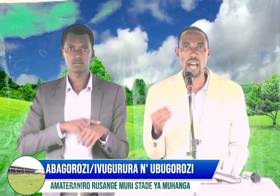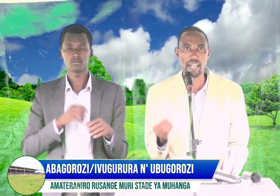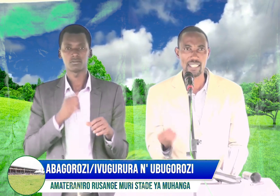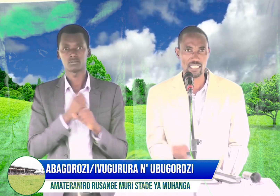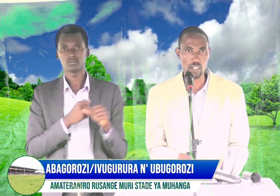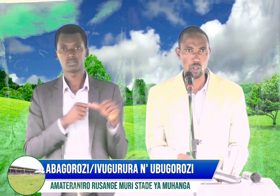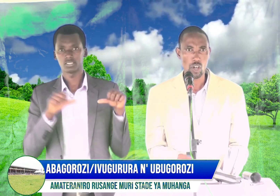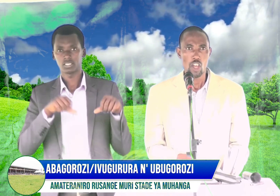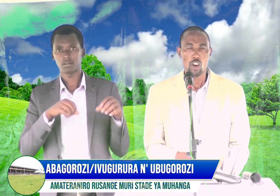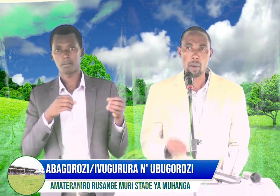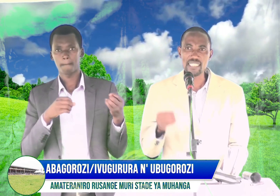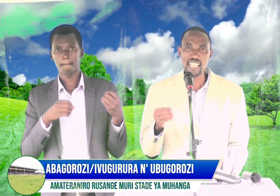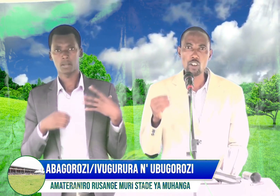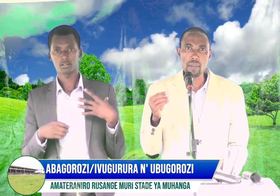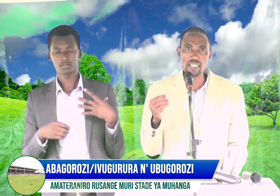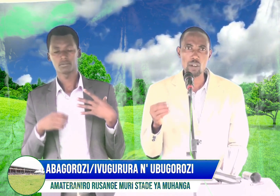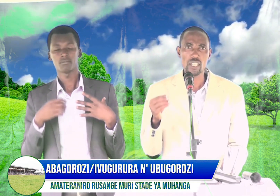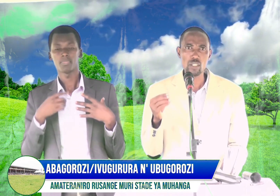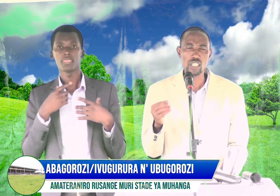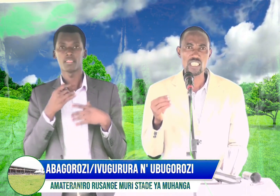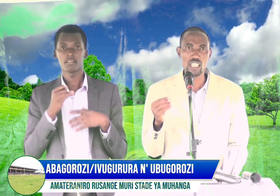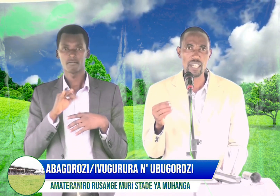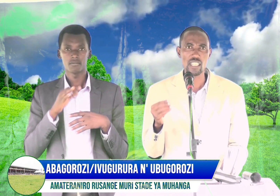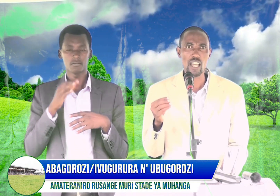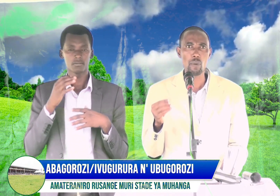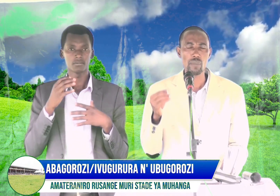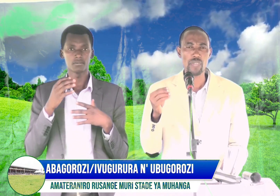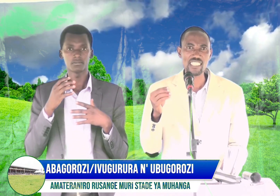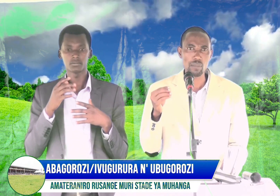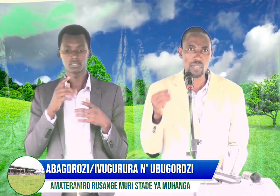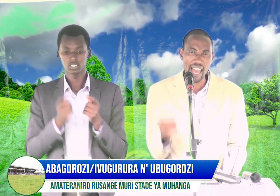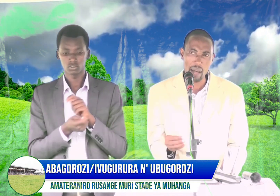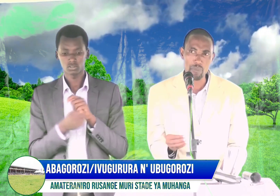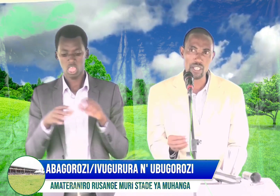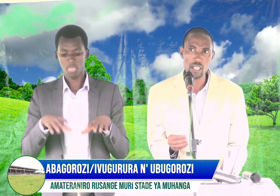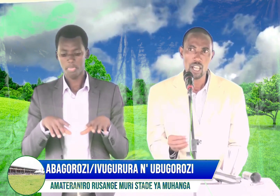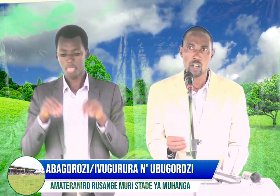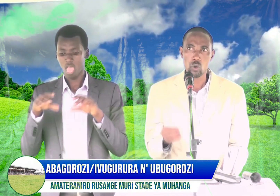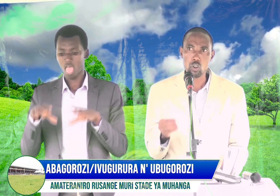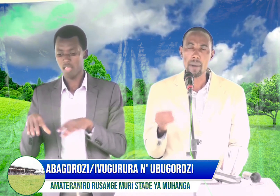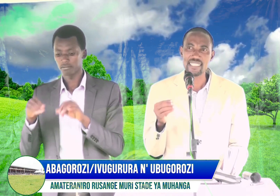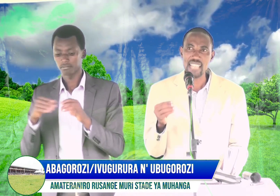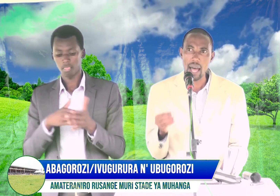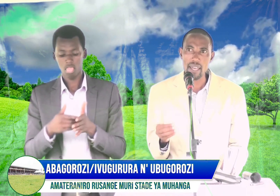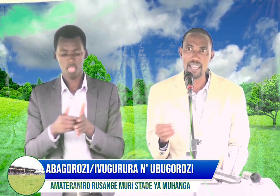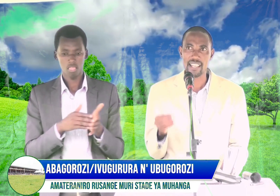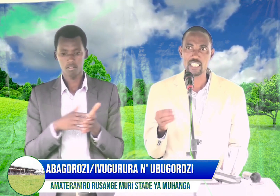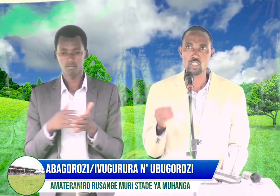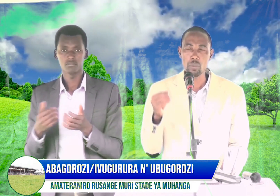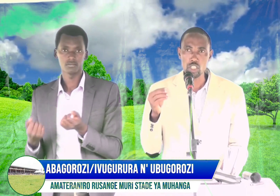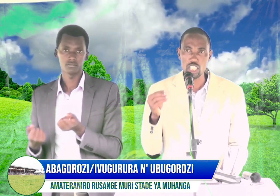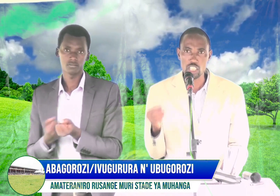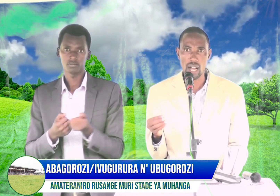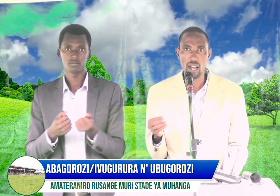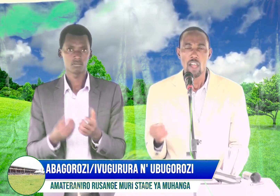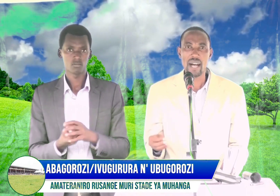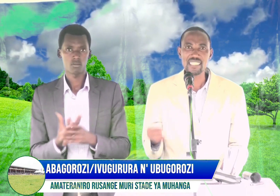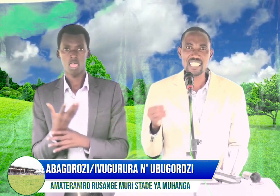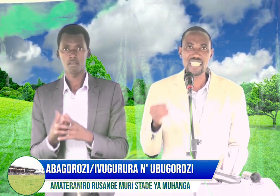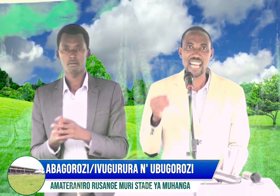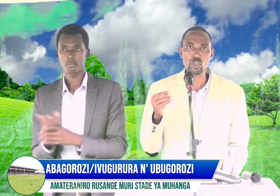neza byabagezeho ngo bazakomeza guhinduka ikime gihembura ibyatsi byarabye kuko bazabera